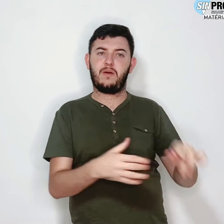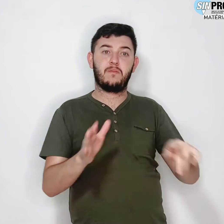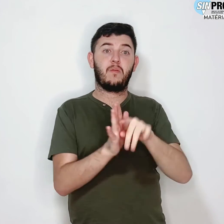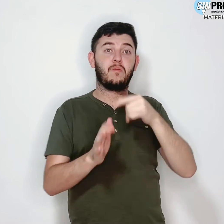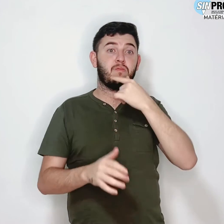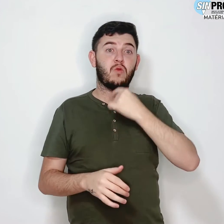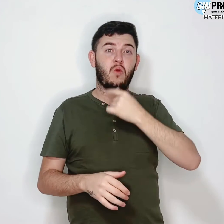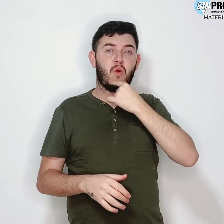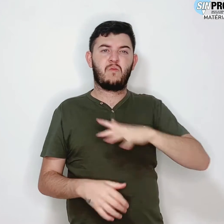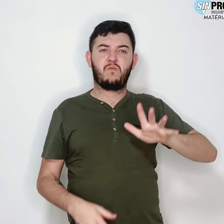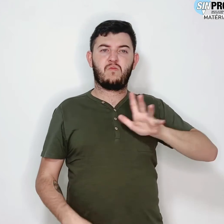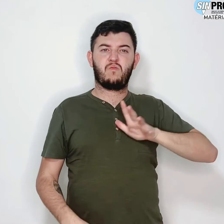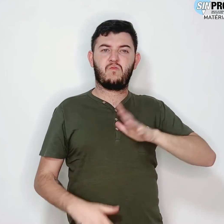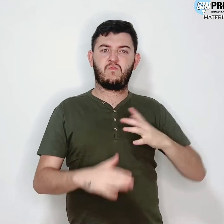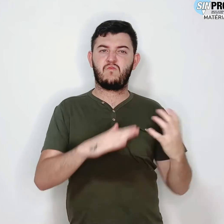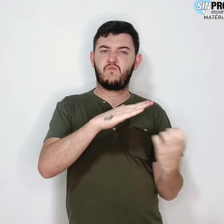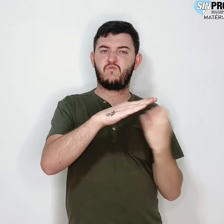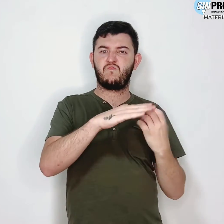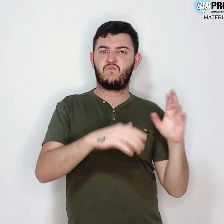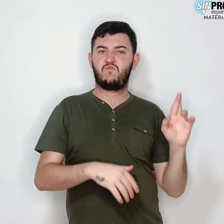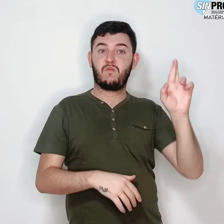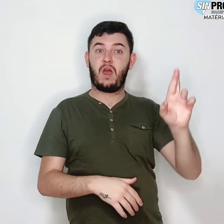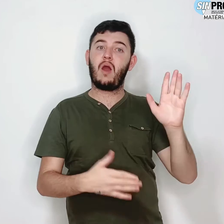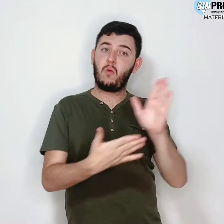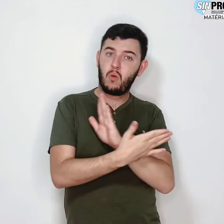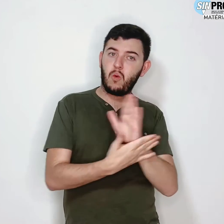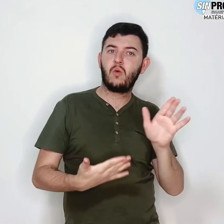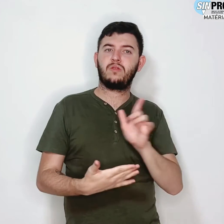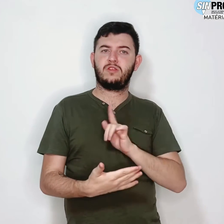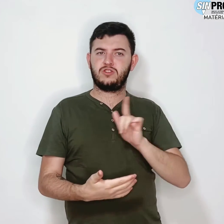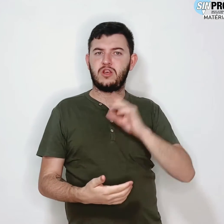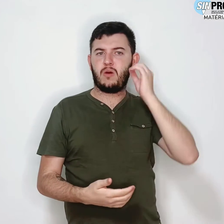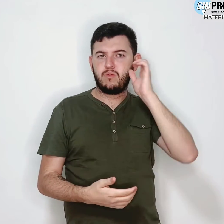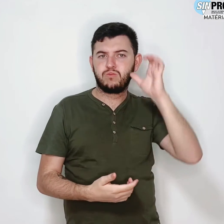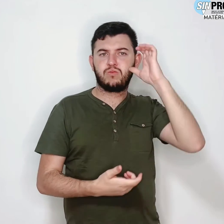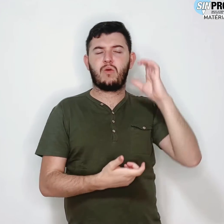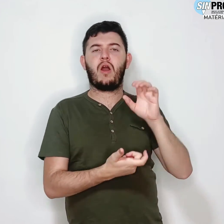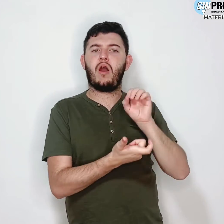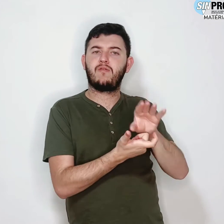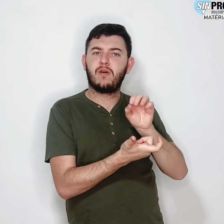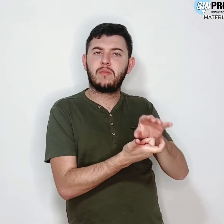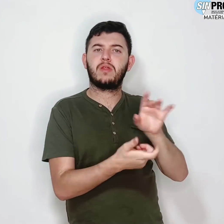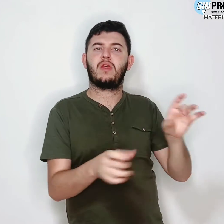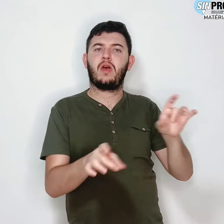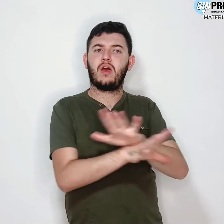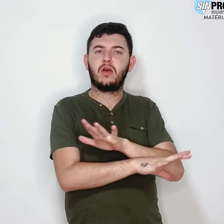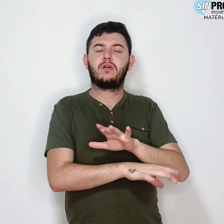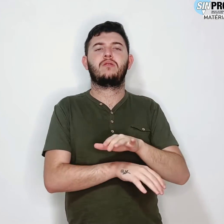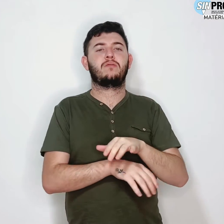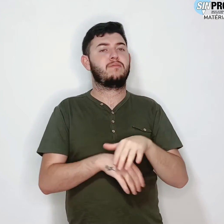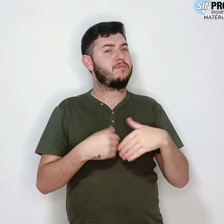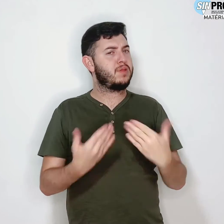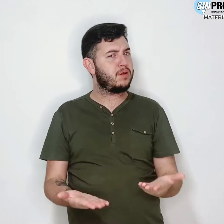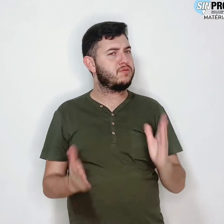latifundiários, empresários, alguns alfabetizados, etc. Por longos e muitos